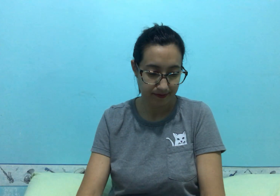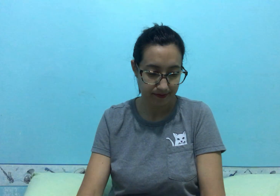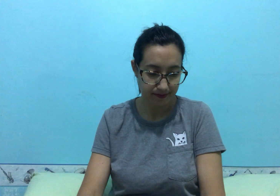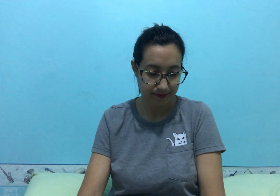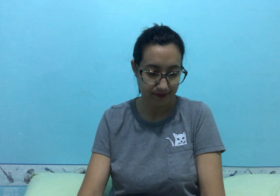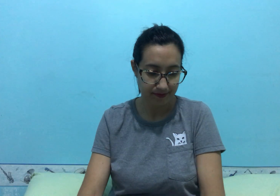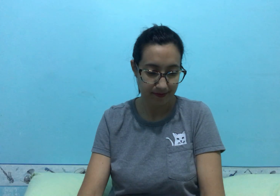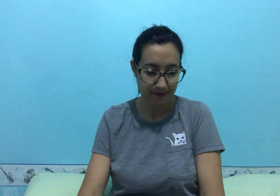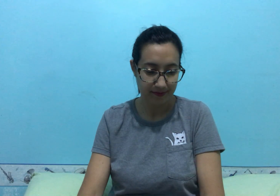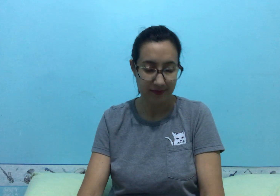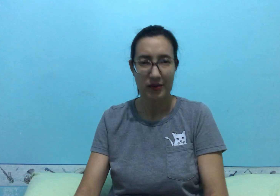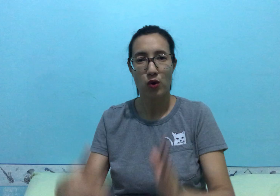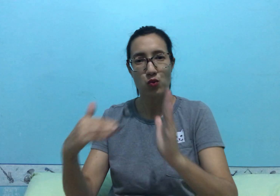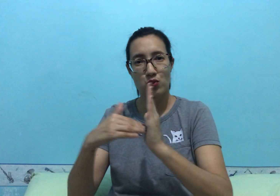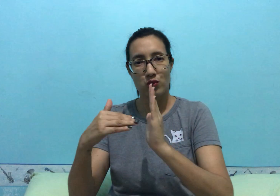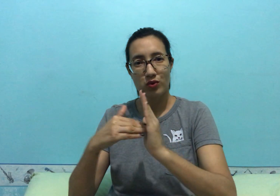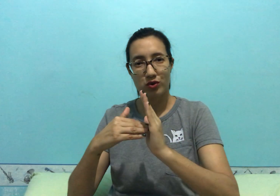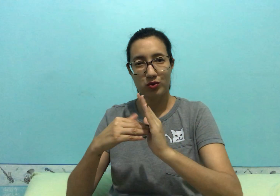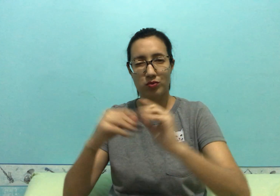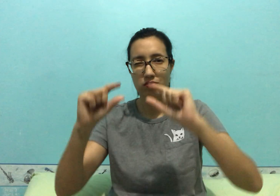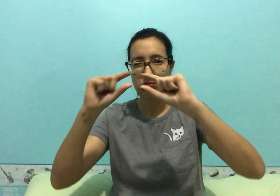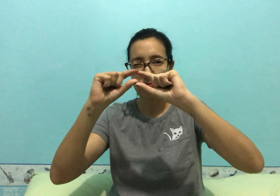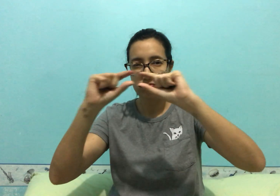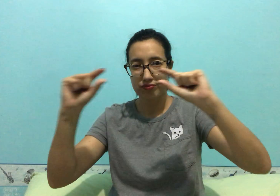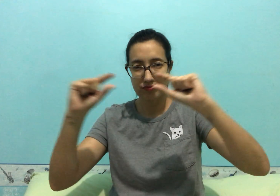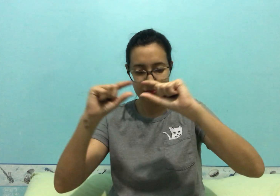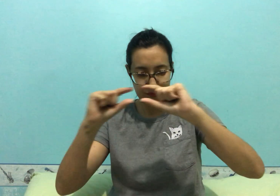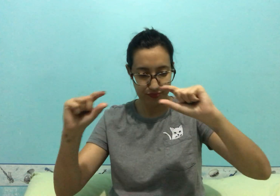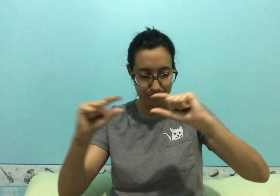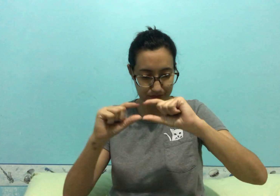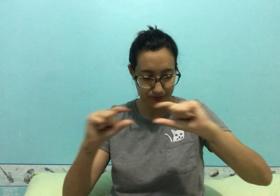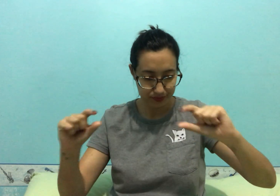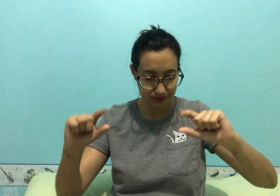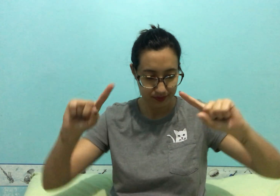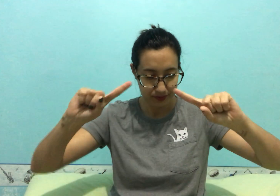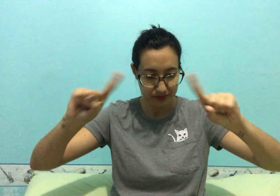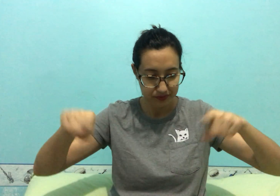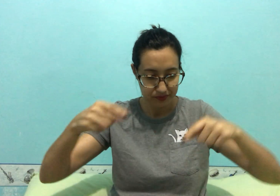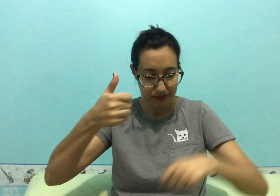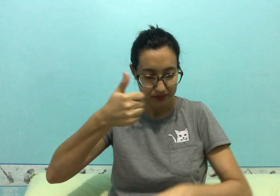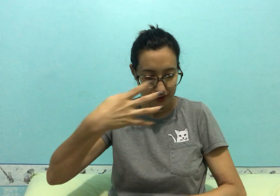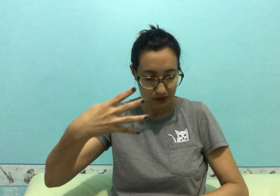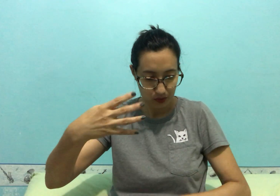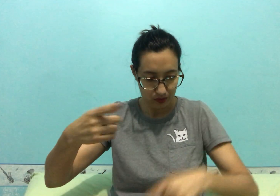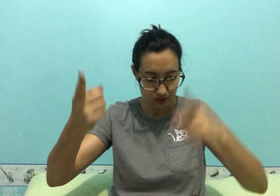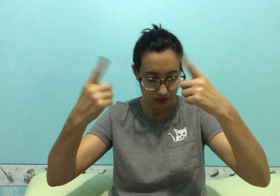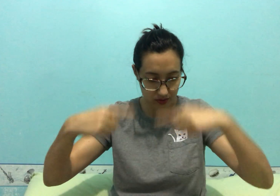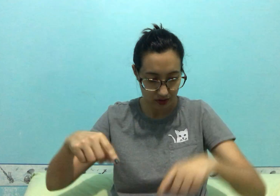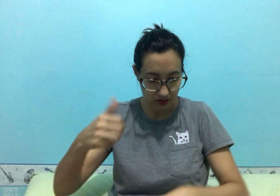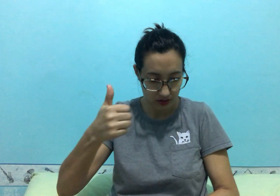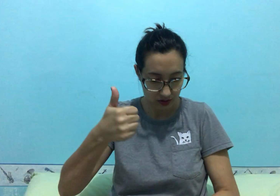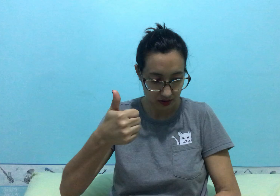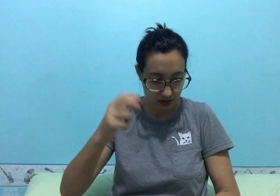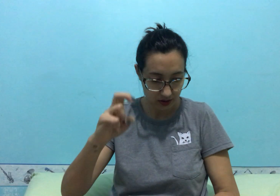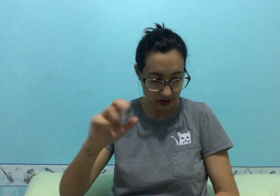funçõezinhas, certo, que só existem na lógica booleana, não existe na lógica clássica, certo, que é o que faz